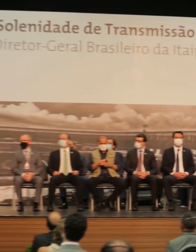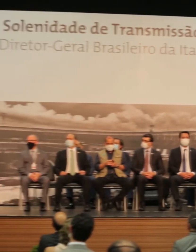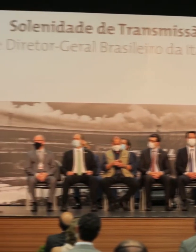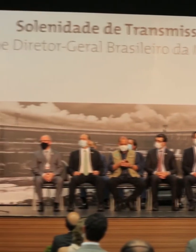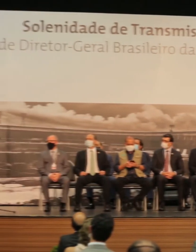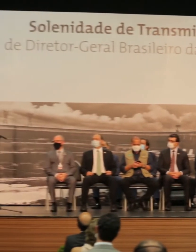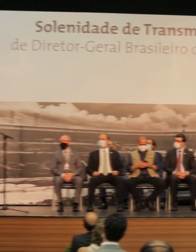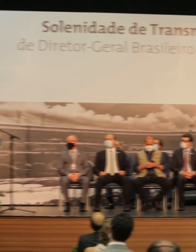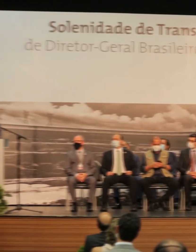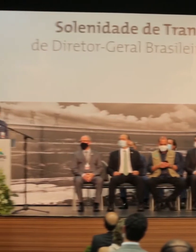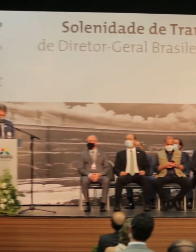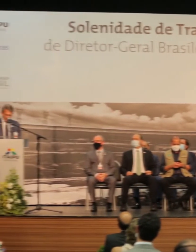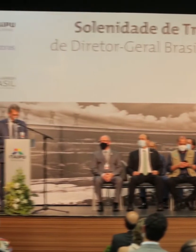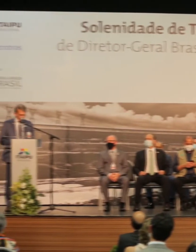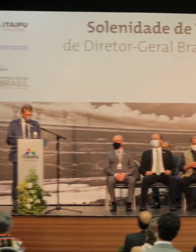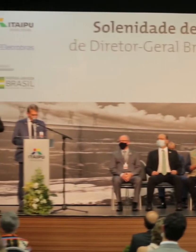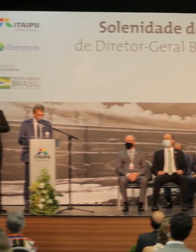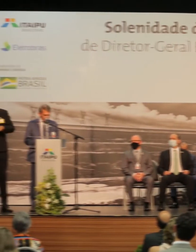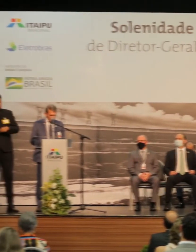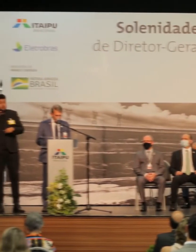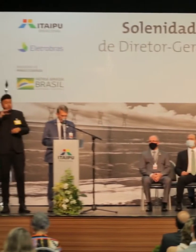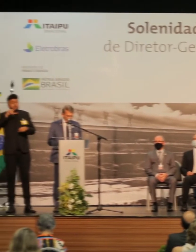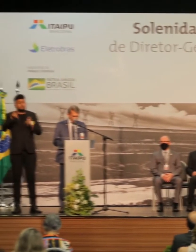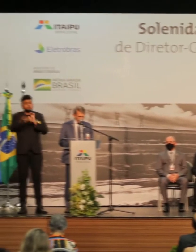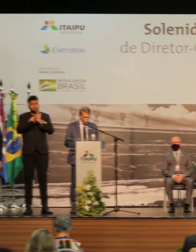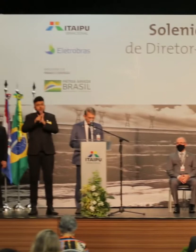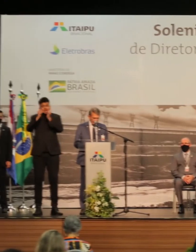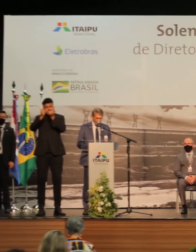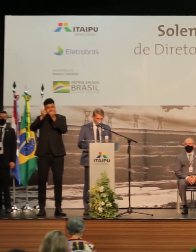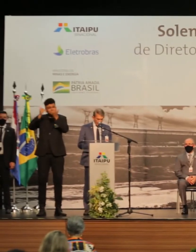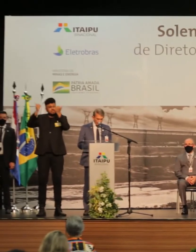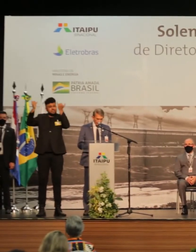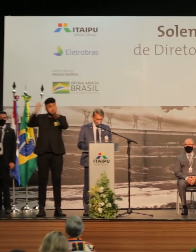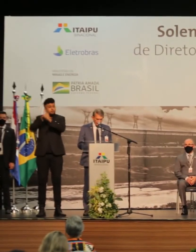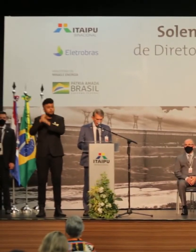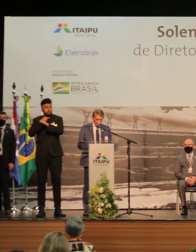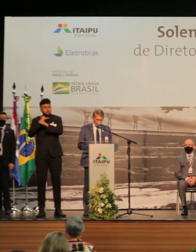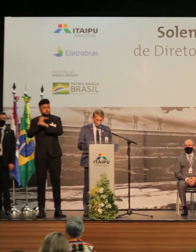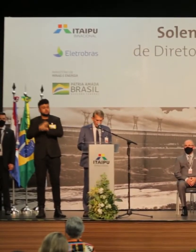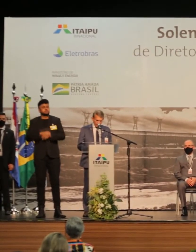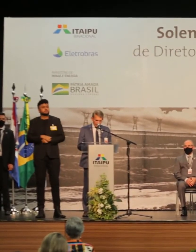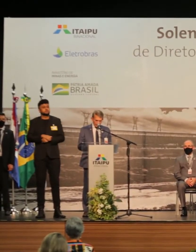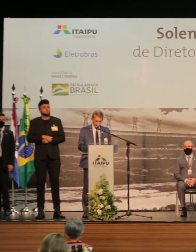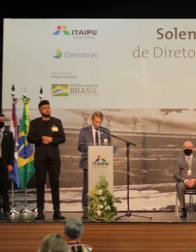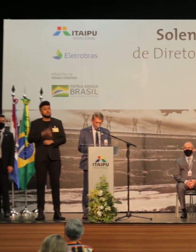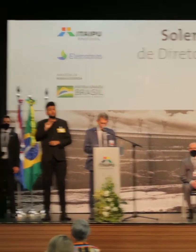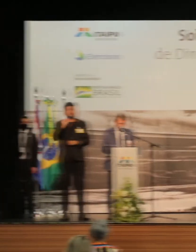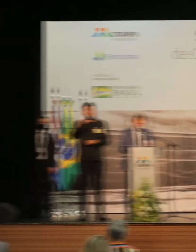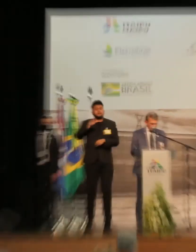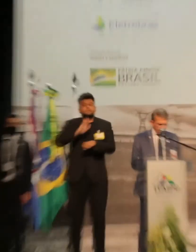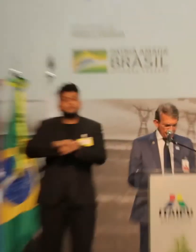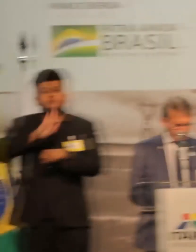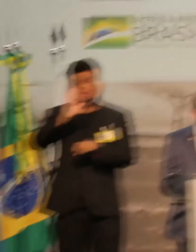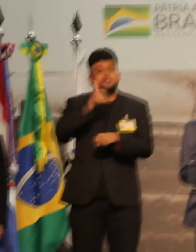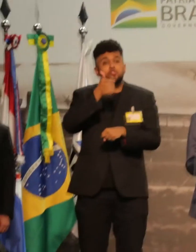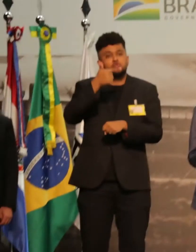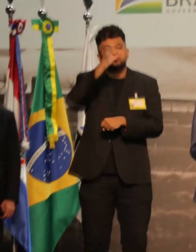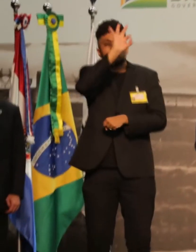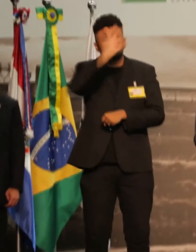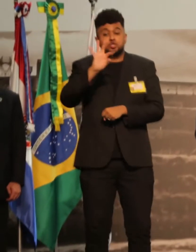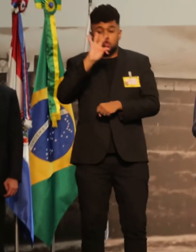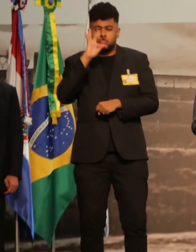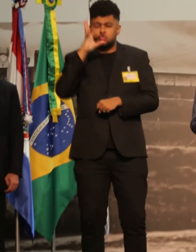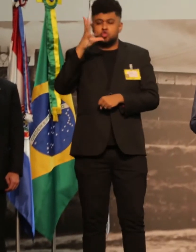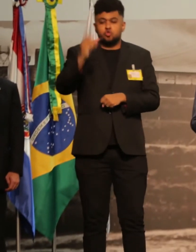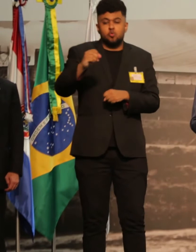75 milhões de megawatts-hora de energia elétrica por ano, que corresponde a mais de 12% de